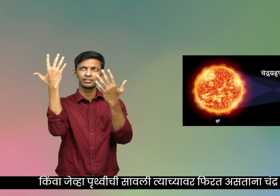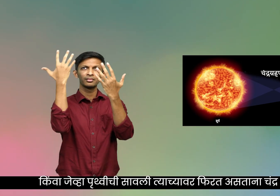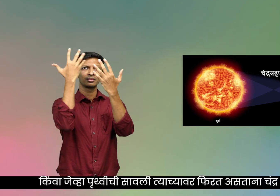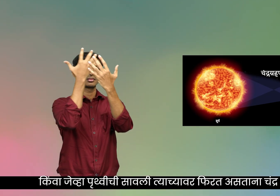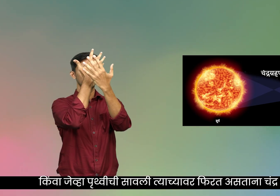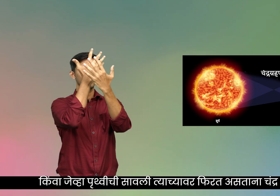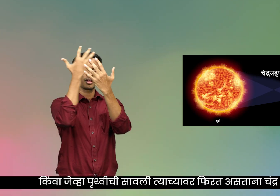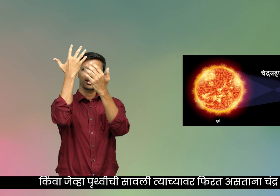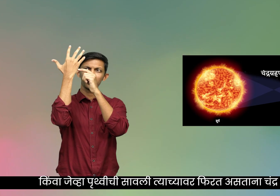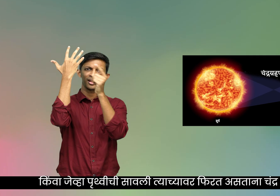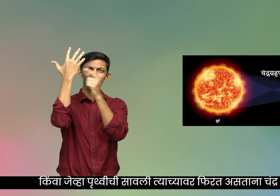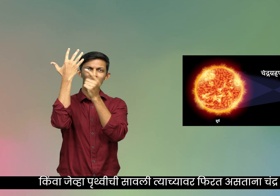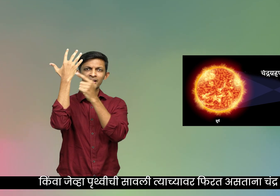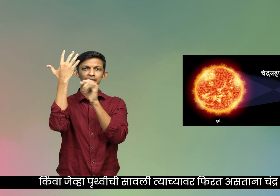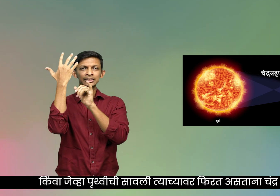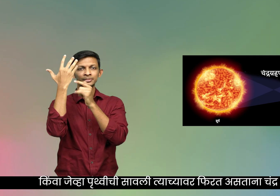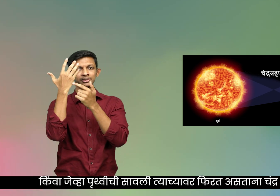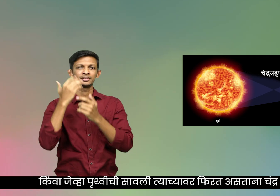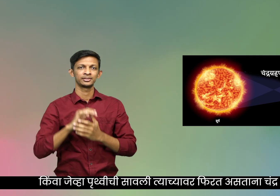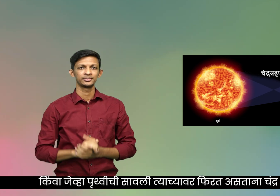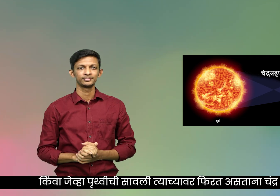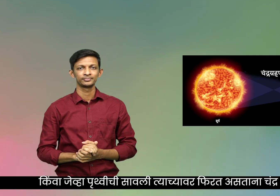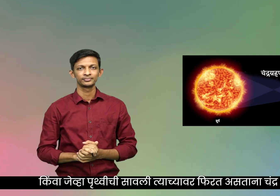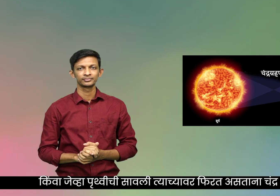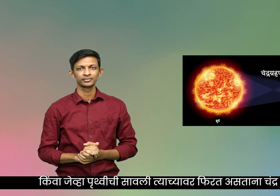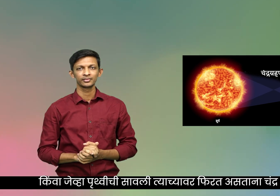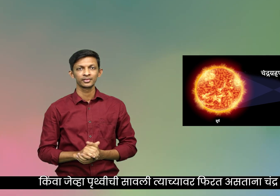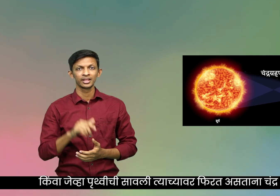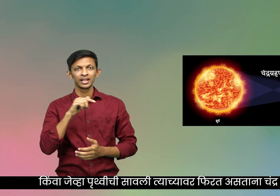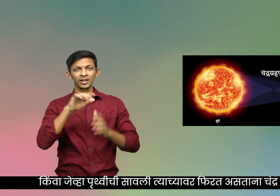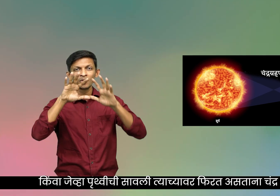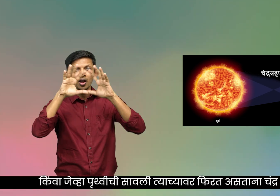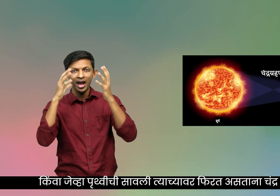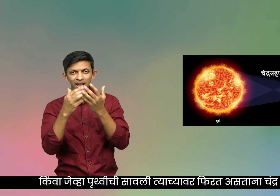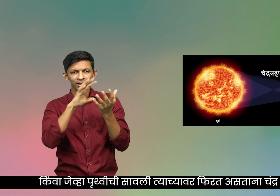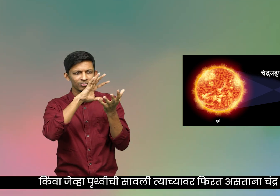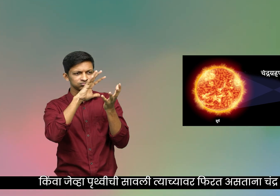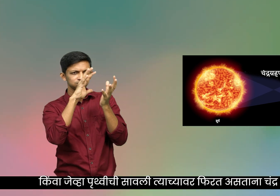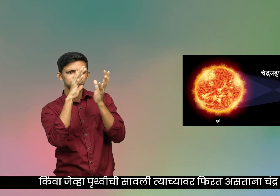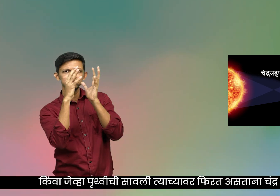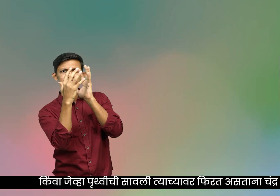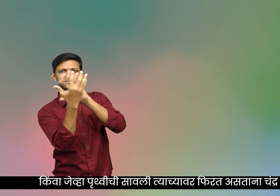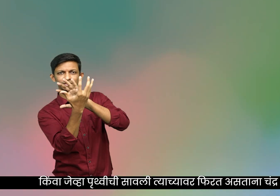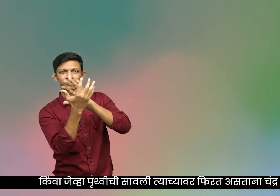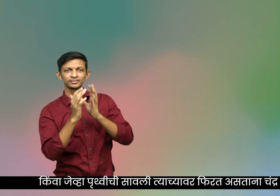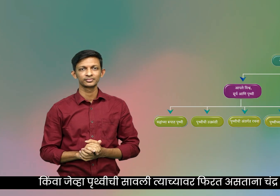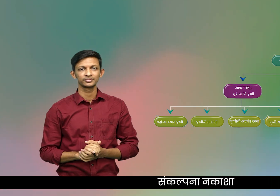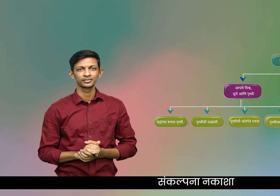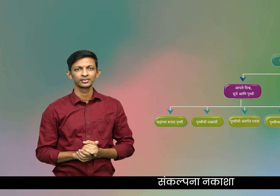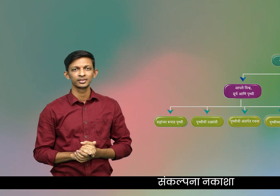जेव्हा पृथ्वीची सावली त्याच्यावर फिरत असताना चंद्र अधिक गाढ होते.